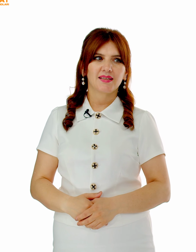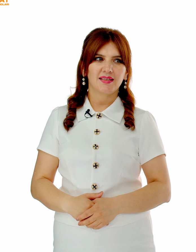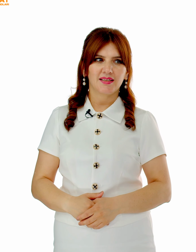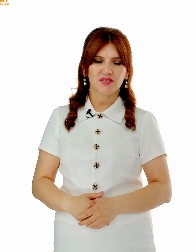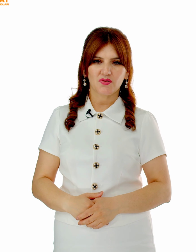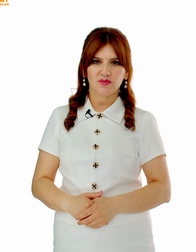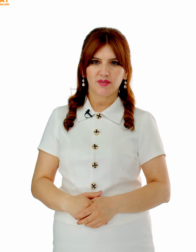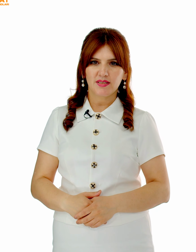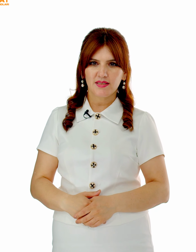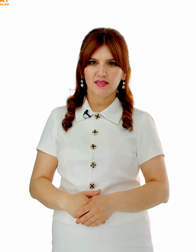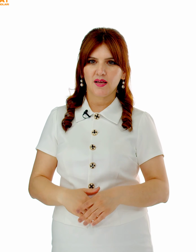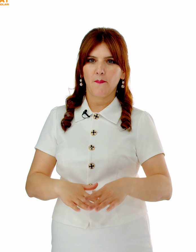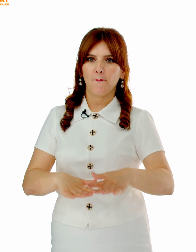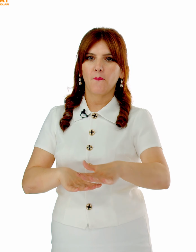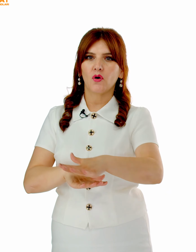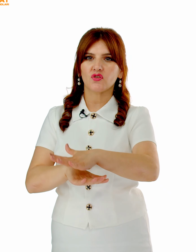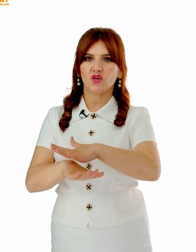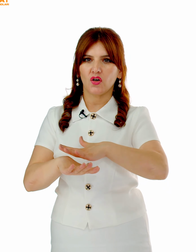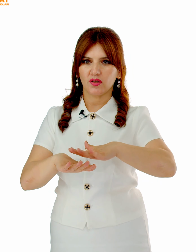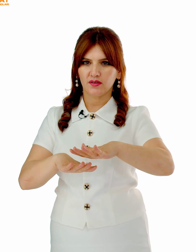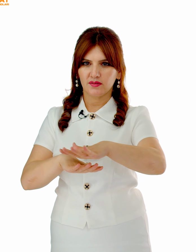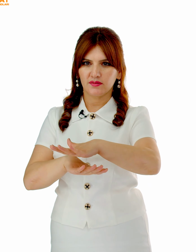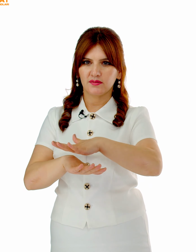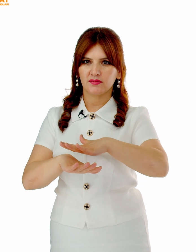Keyingi so'zimiz bozor.